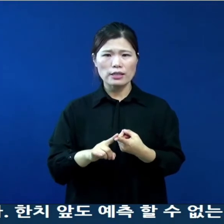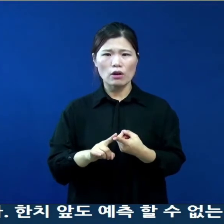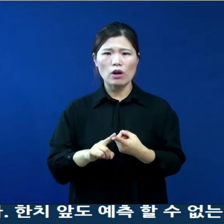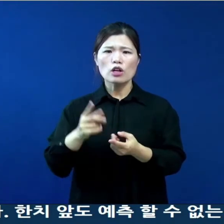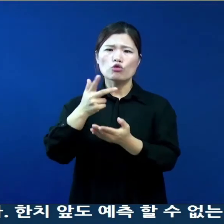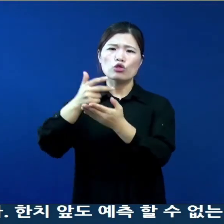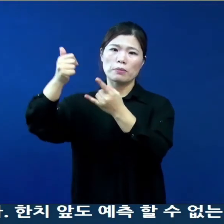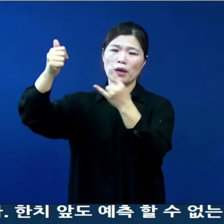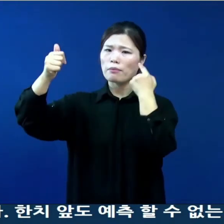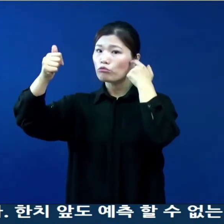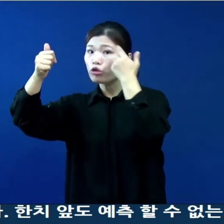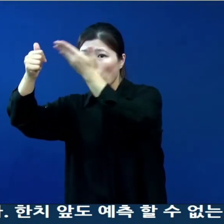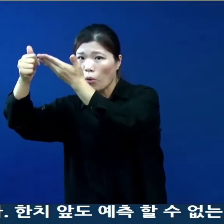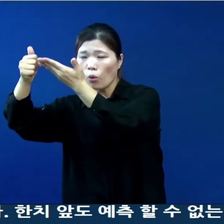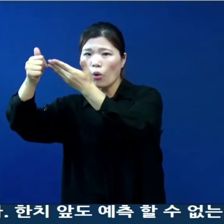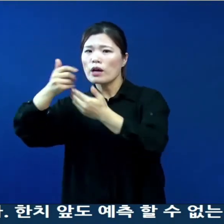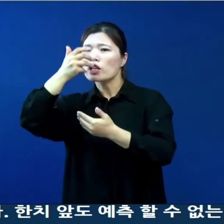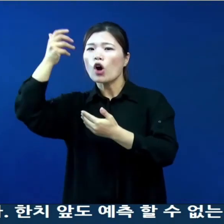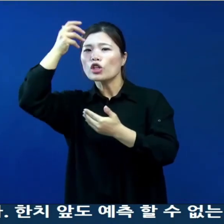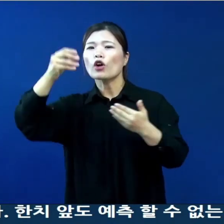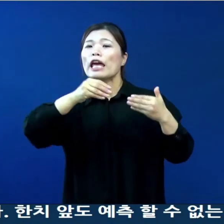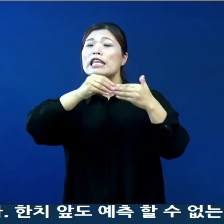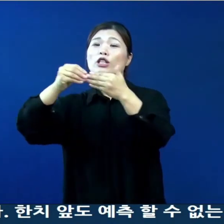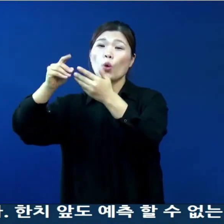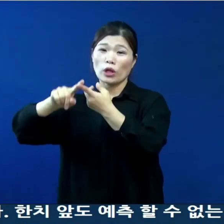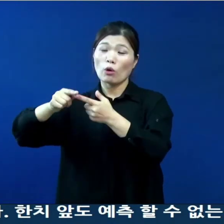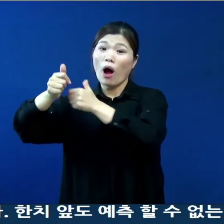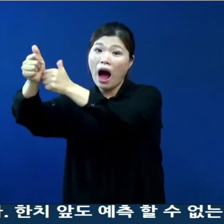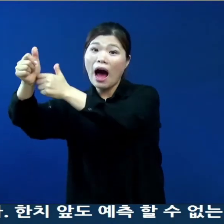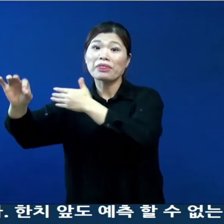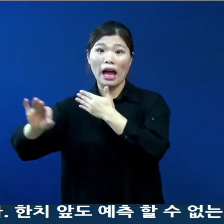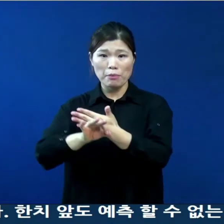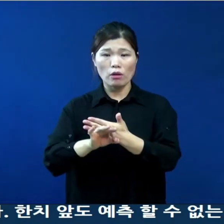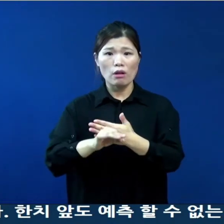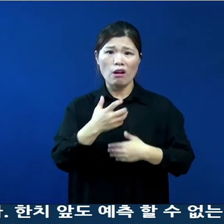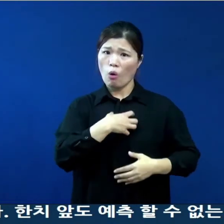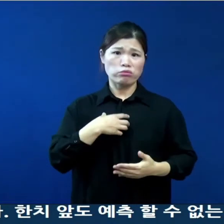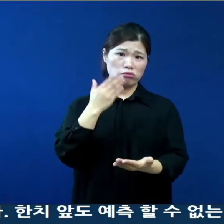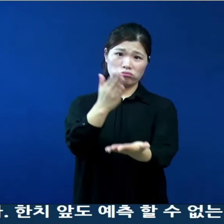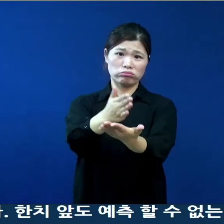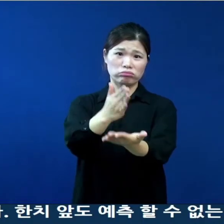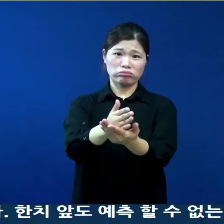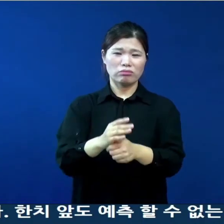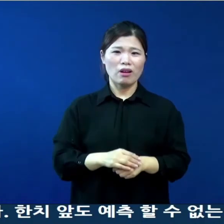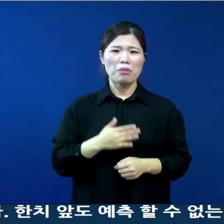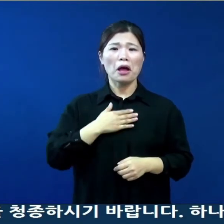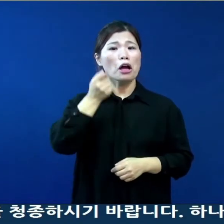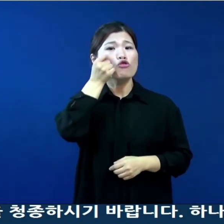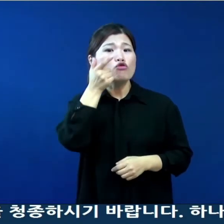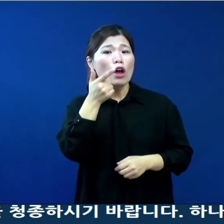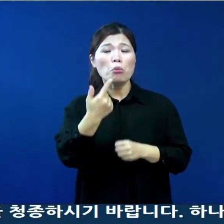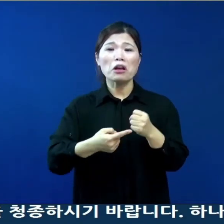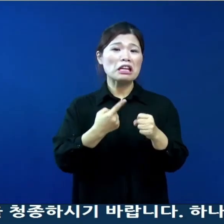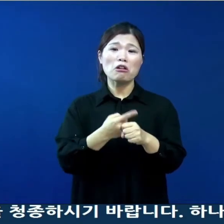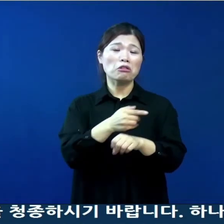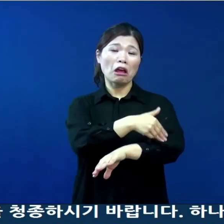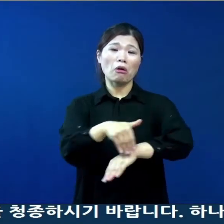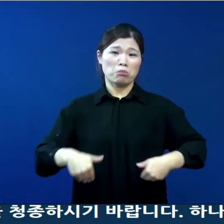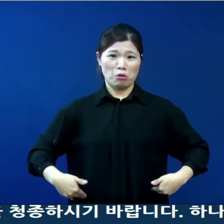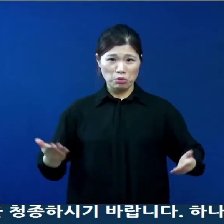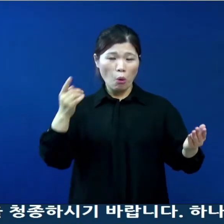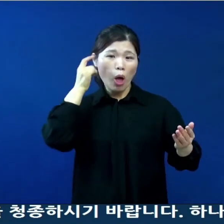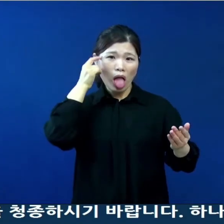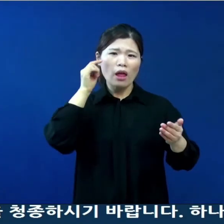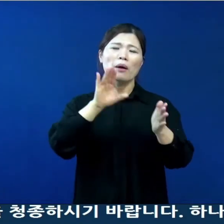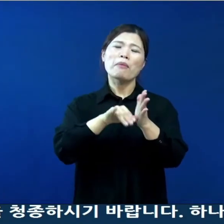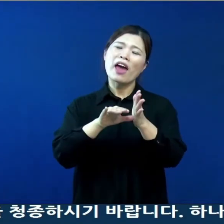인도함을 받으면서 살아가는 사람은요, 걱정할 필요가 없습니다. 내가 6개월, 1년 계획을 세울 필요가 없는 것입니다. 왜? 매 순간